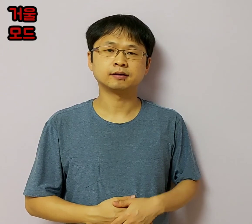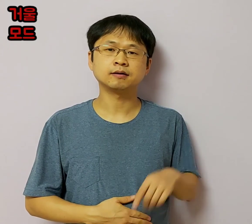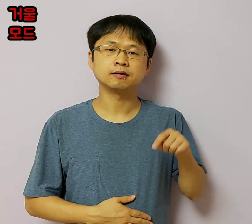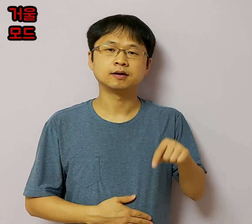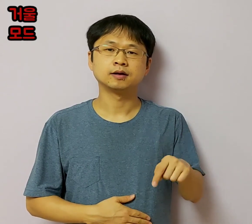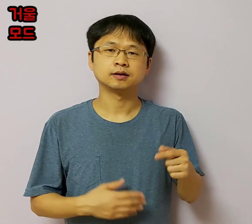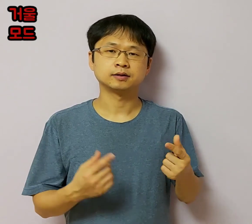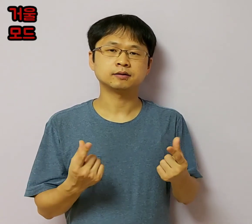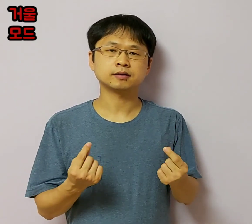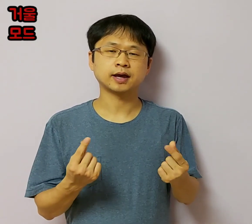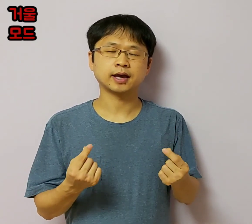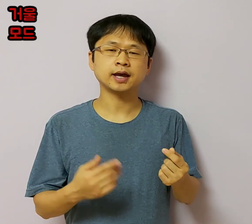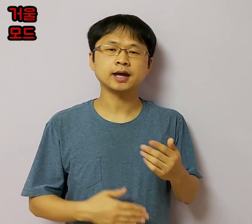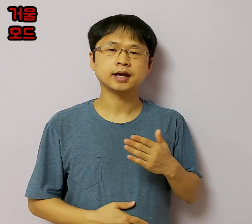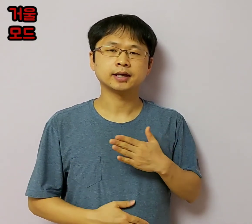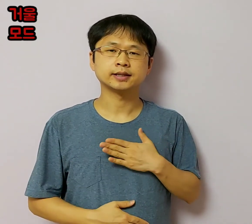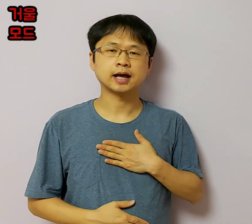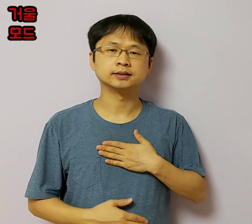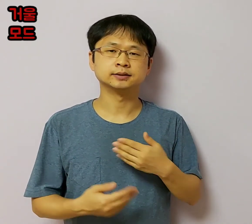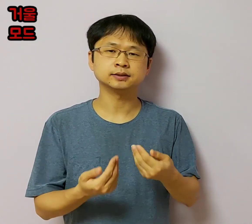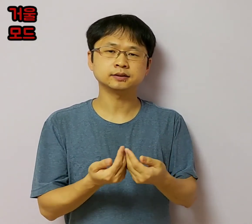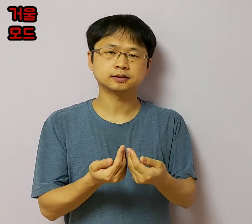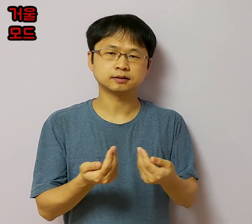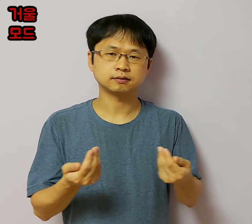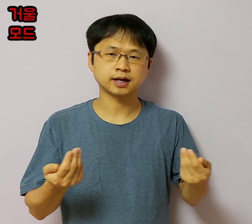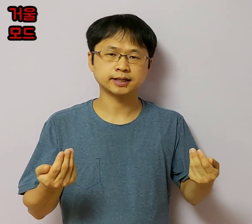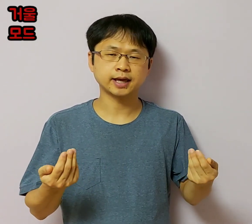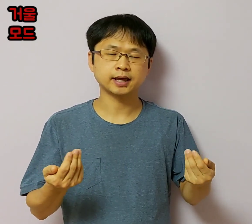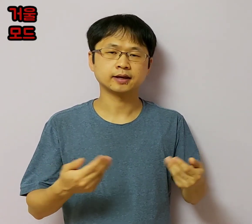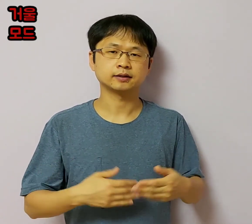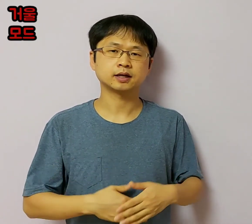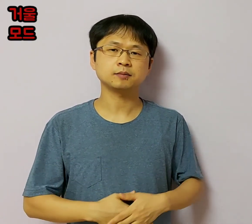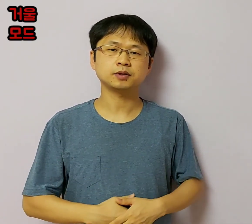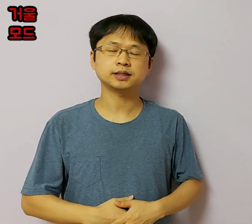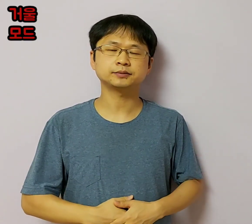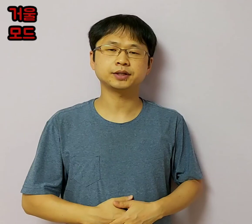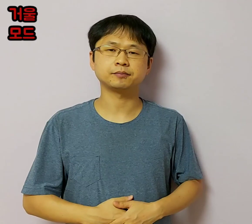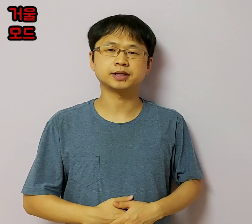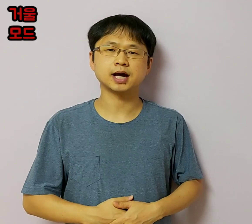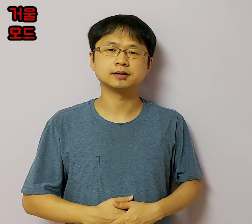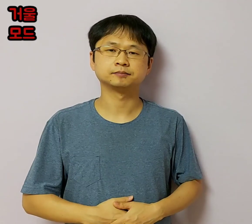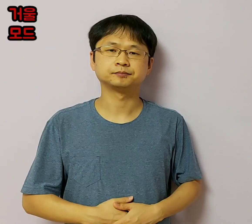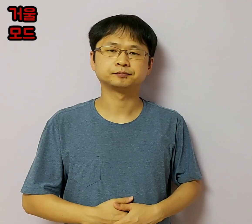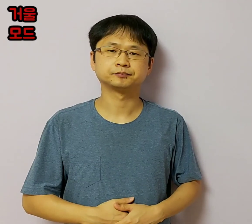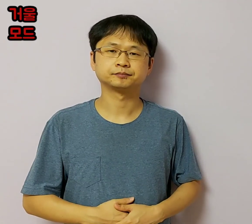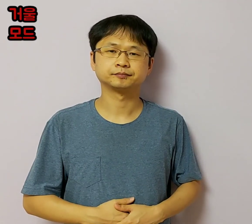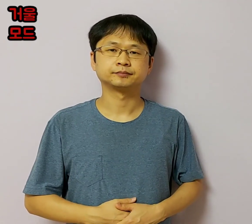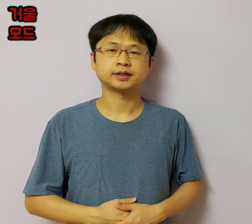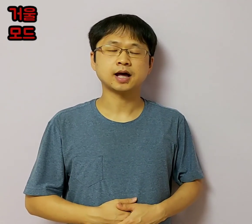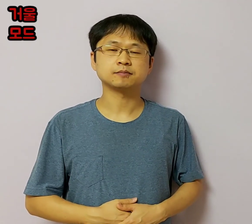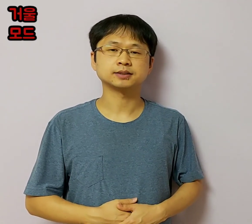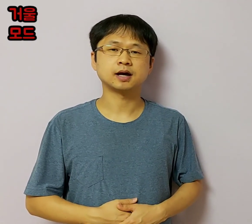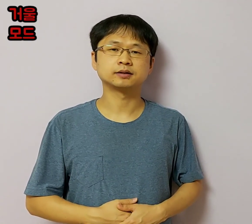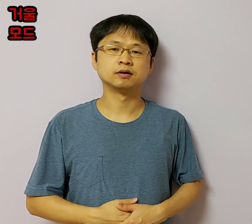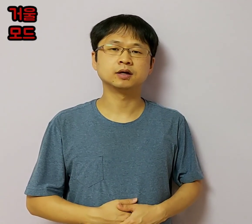그래서 이렇게 나는 떠나네 이렇게 표현하시면 됩니다. 네, 다음 가사 더